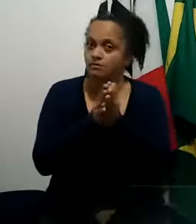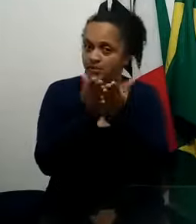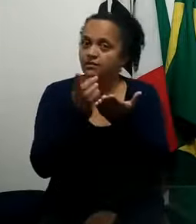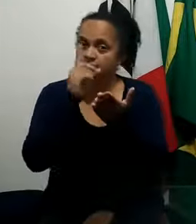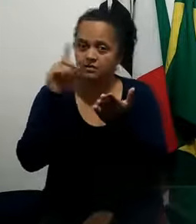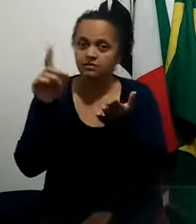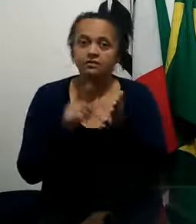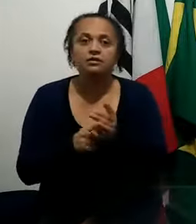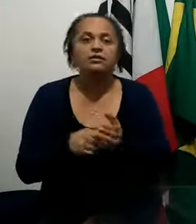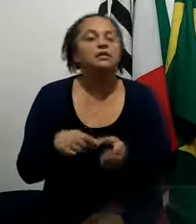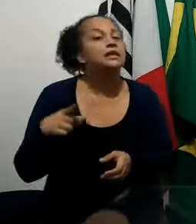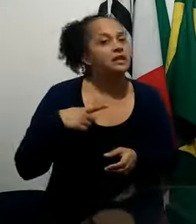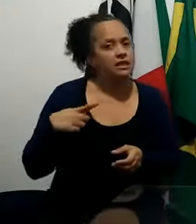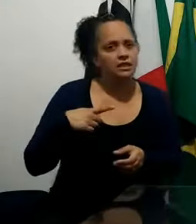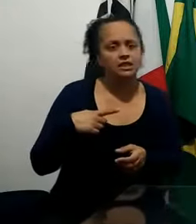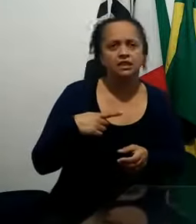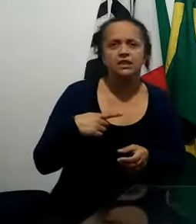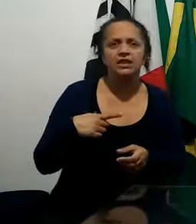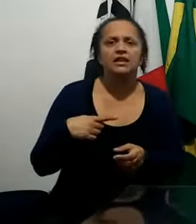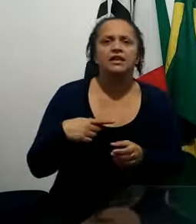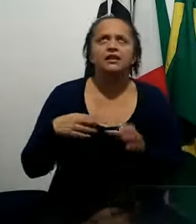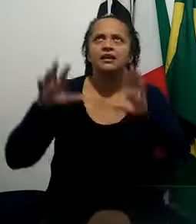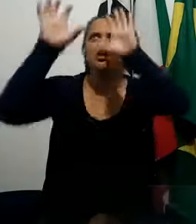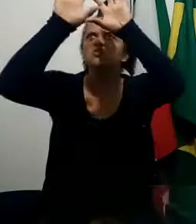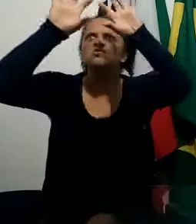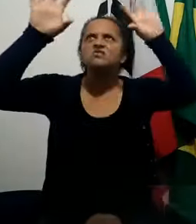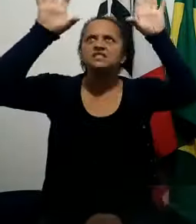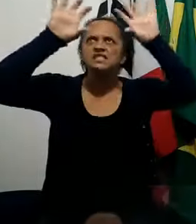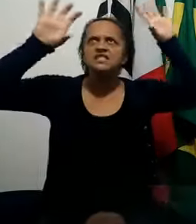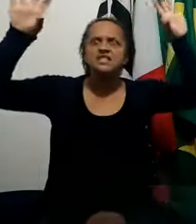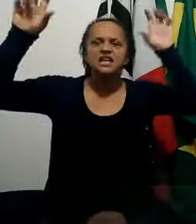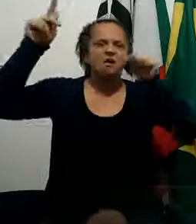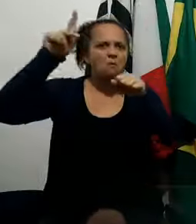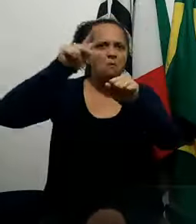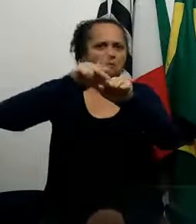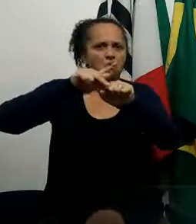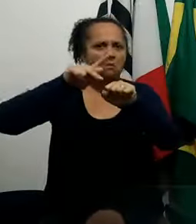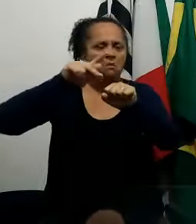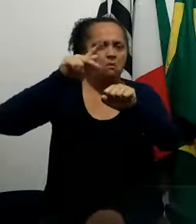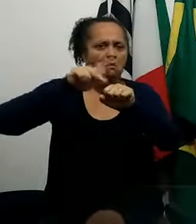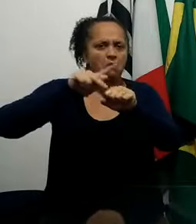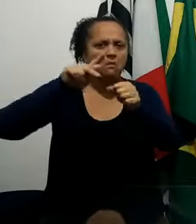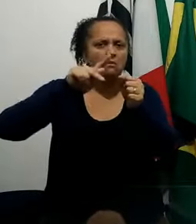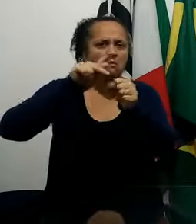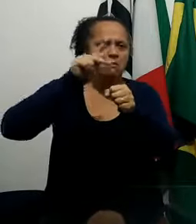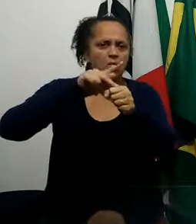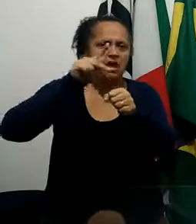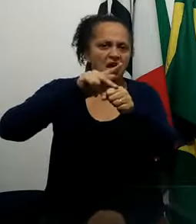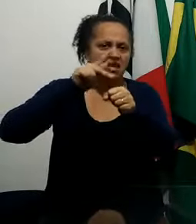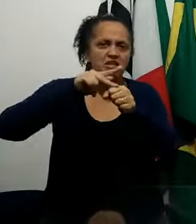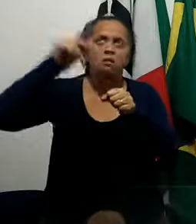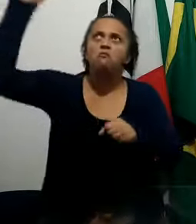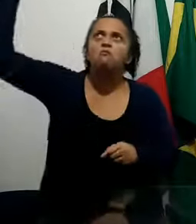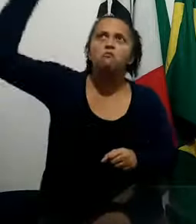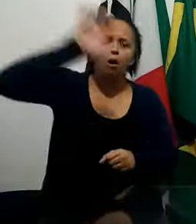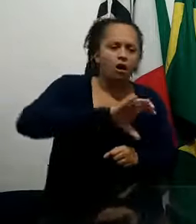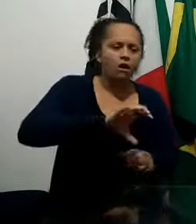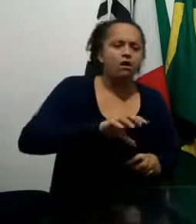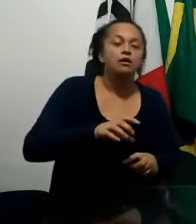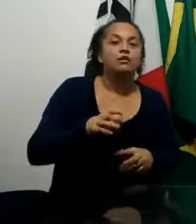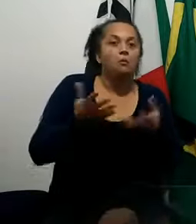dessas pedras que caíram do céu pesavam 50 quilos. Imagina. Né? E